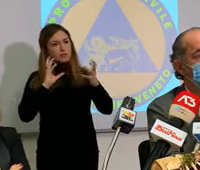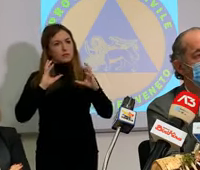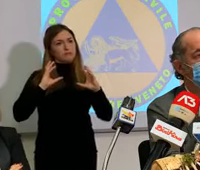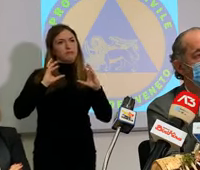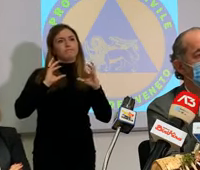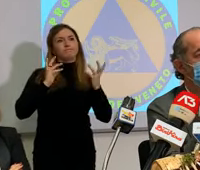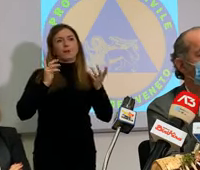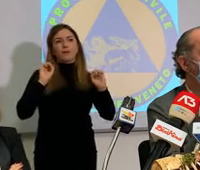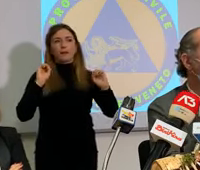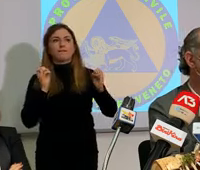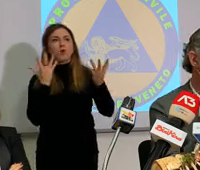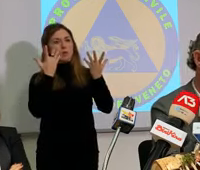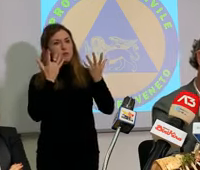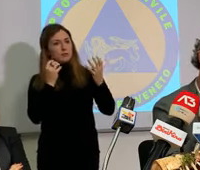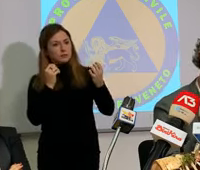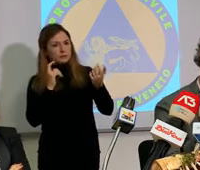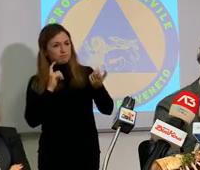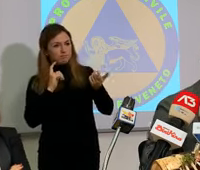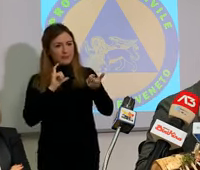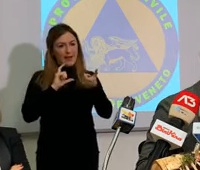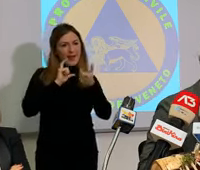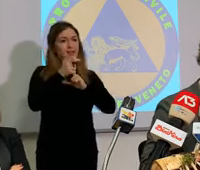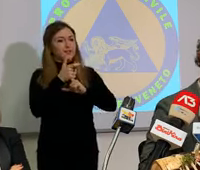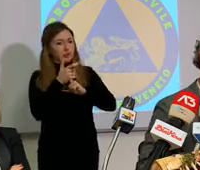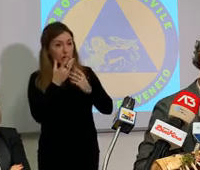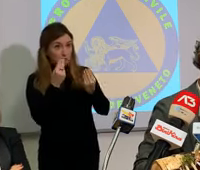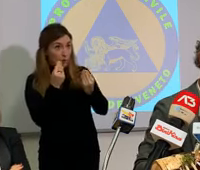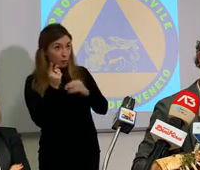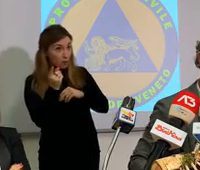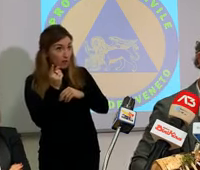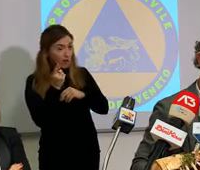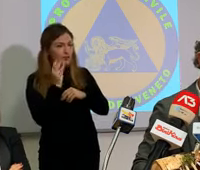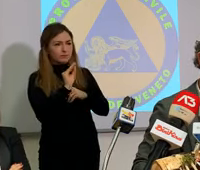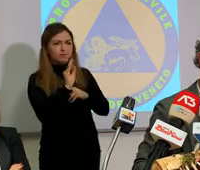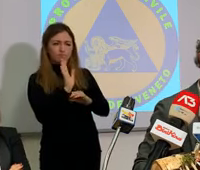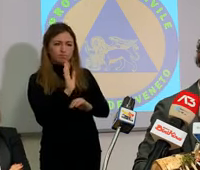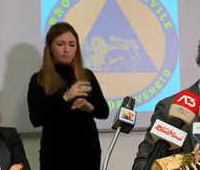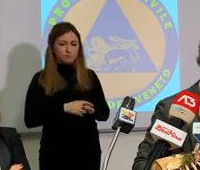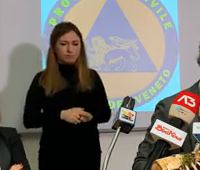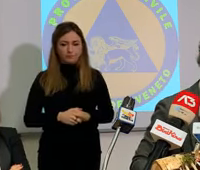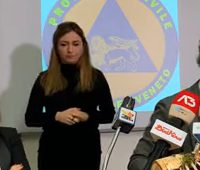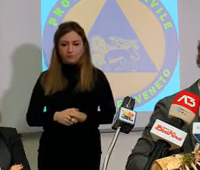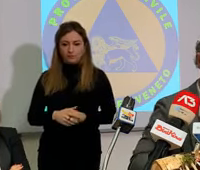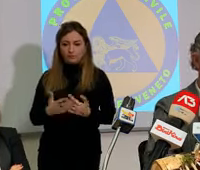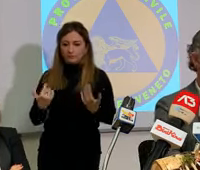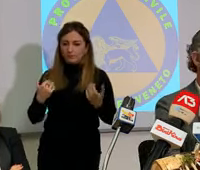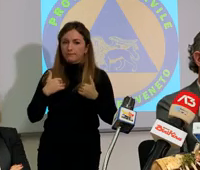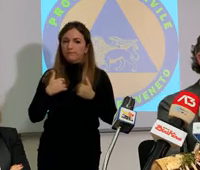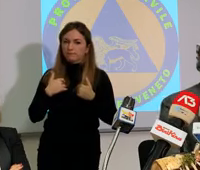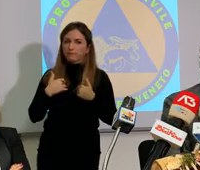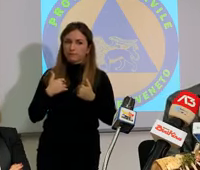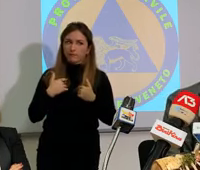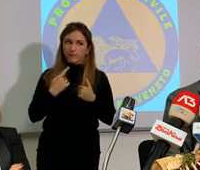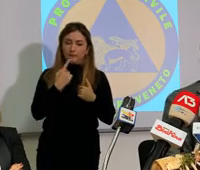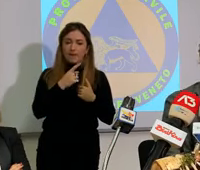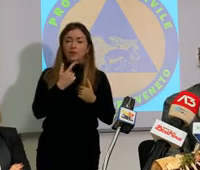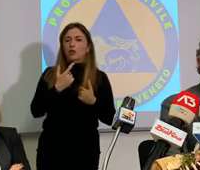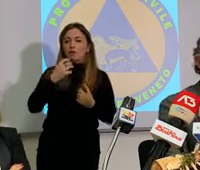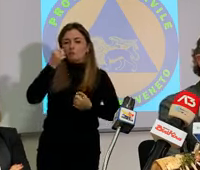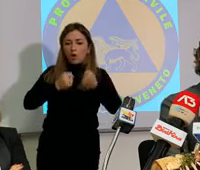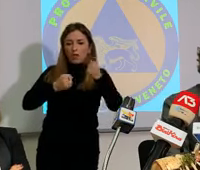fa guarda chiede direttamente questa cosa io capisco capisco fino in fondo chi brasile star